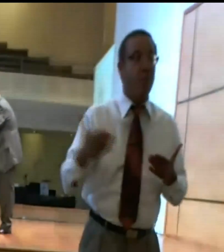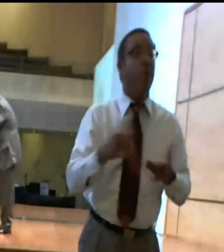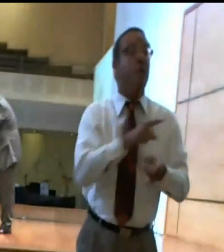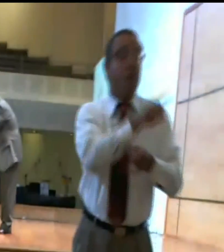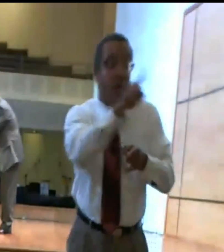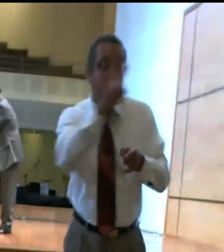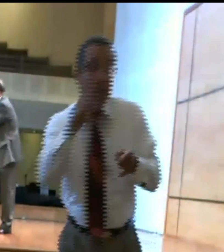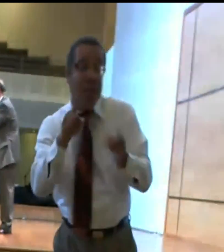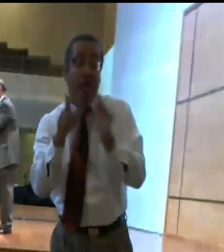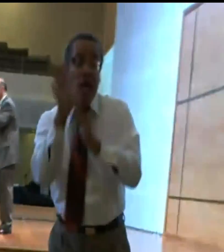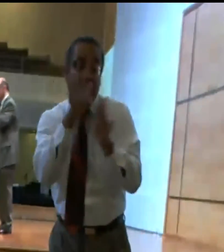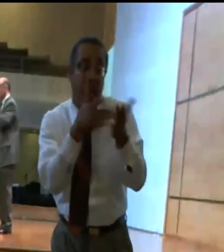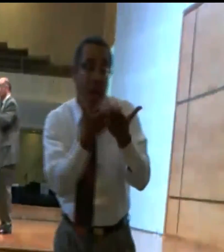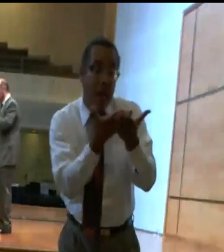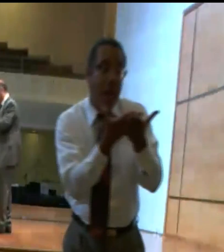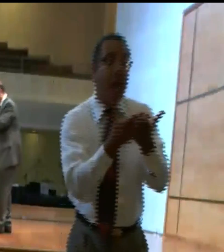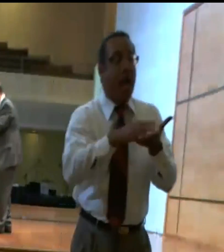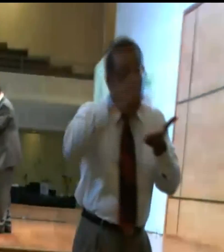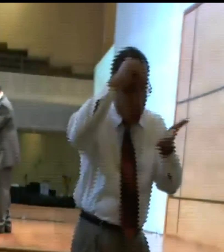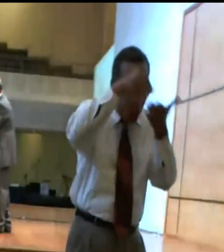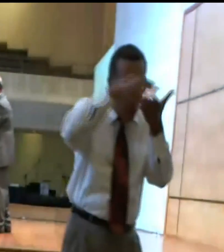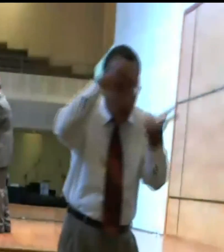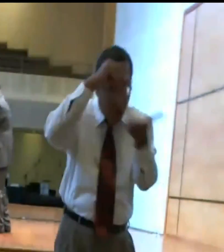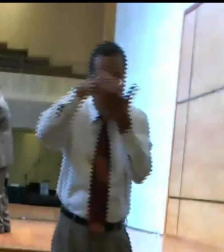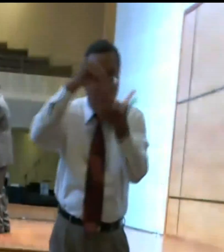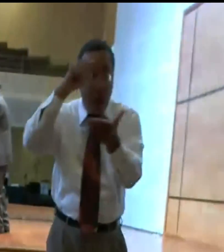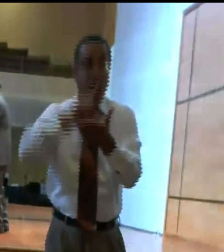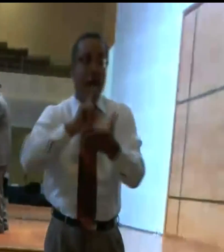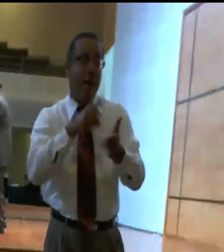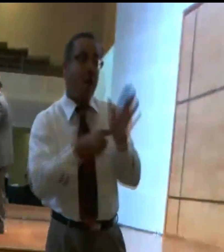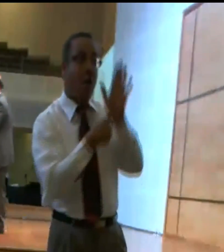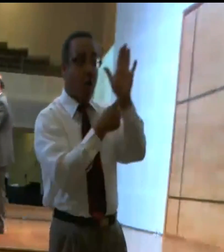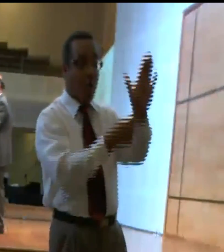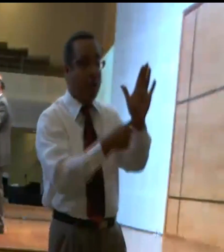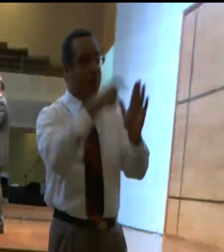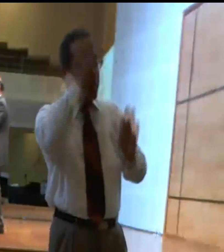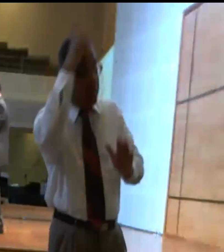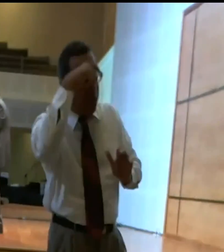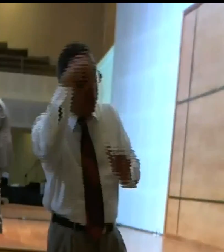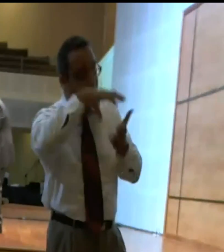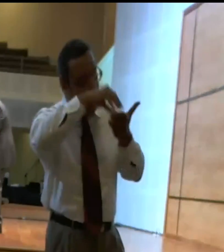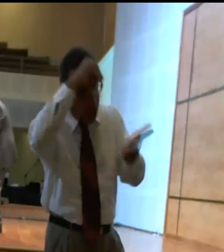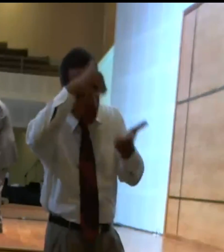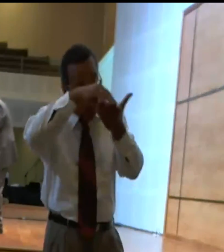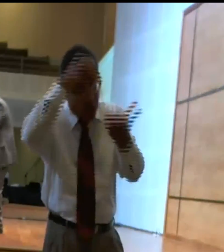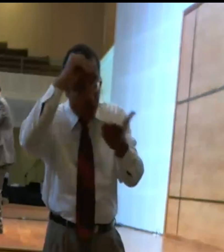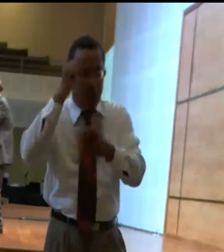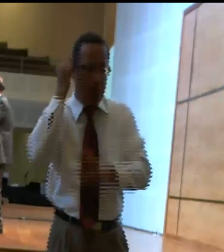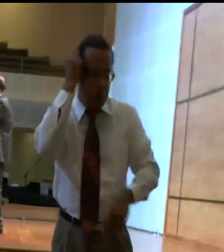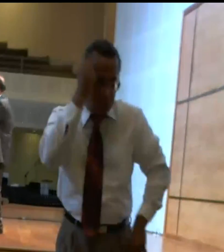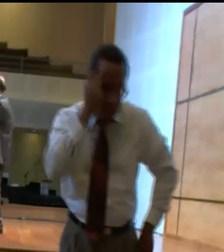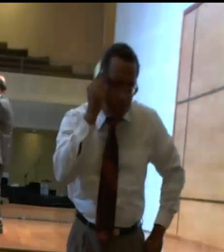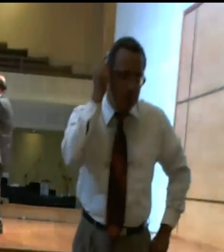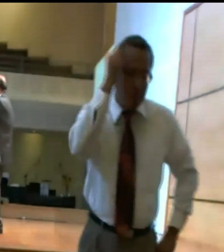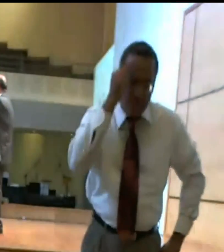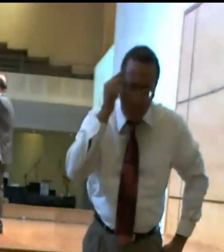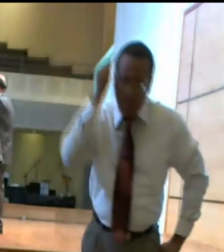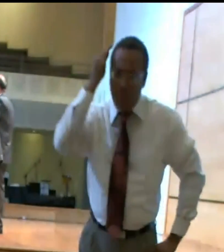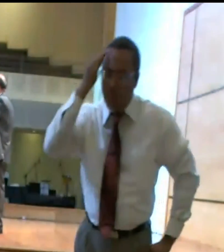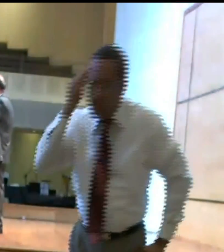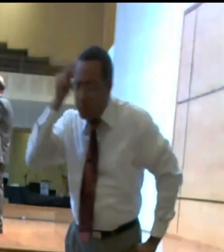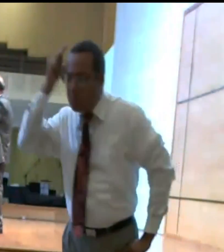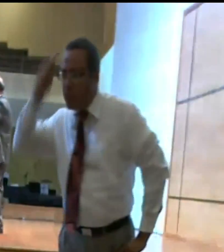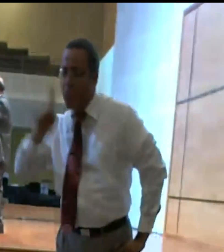capítulo 1 versículo 7. Este tipo de temor del que habla Salomón aquí es una mezcla de